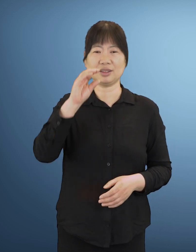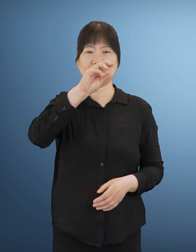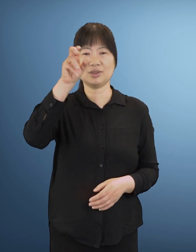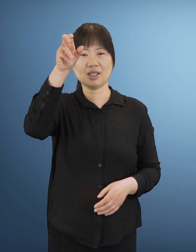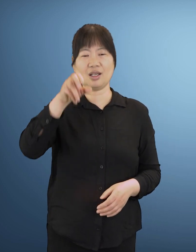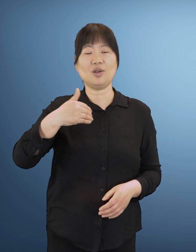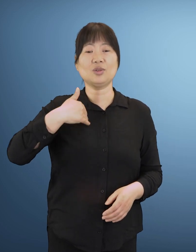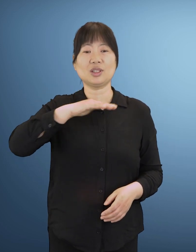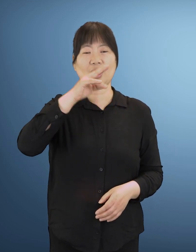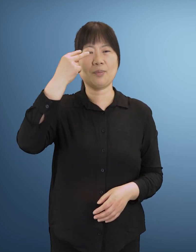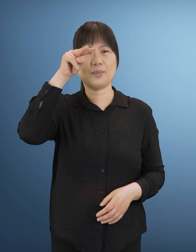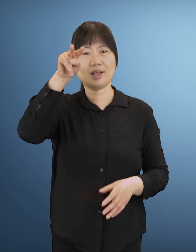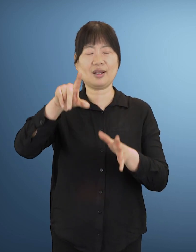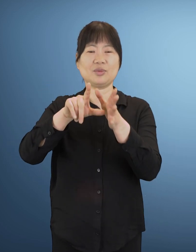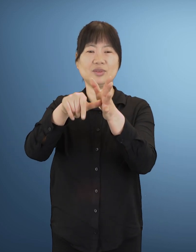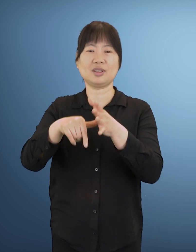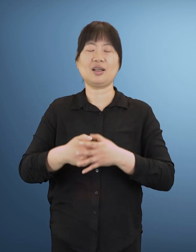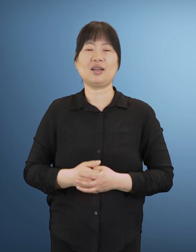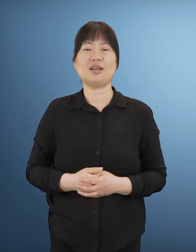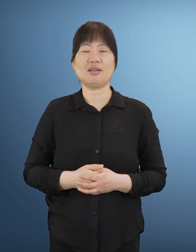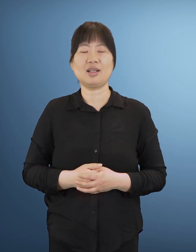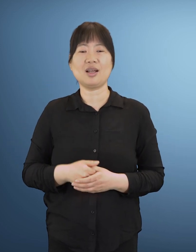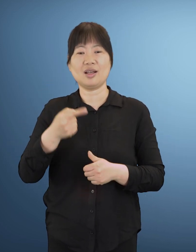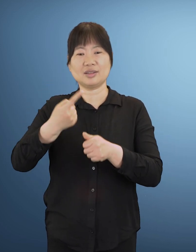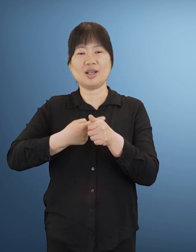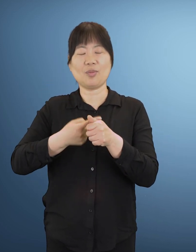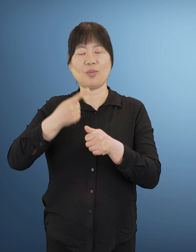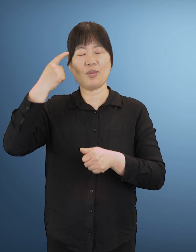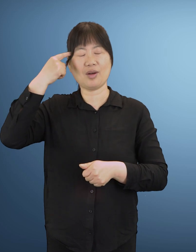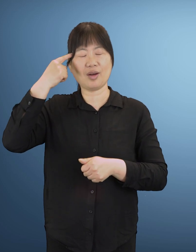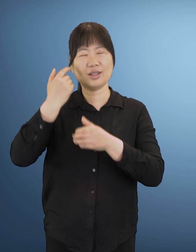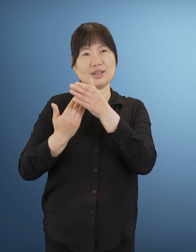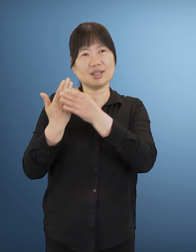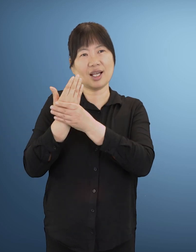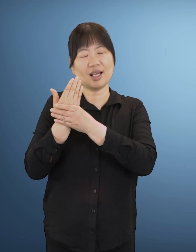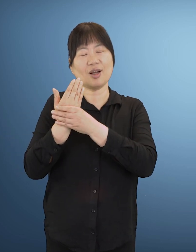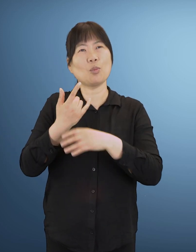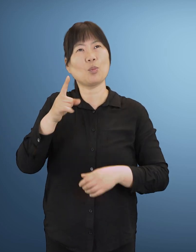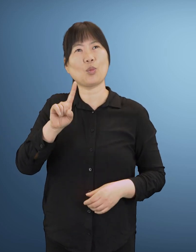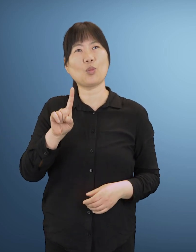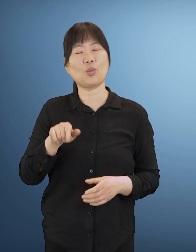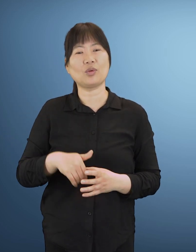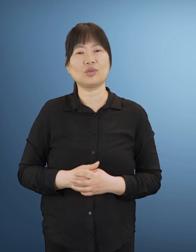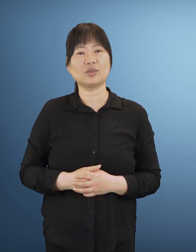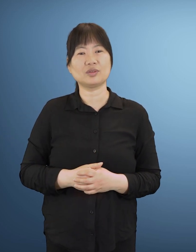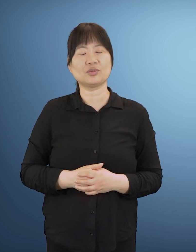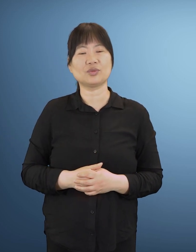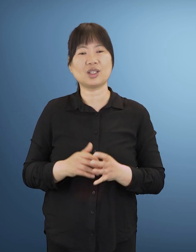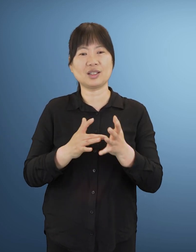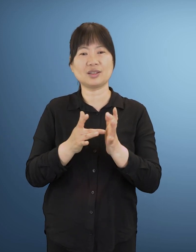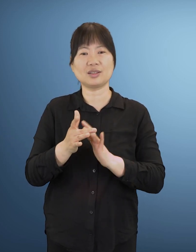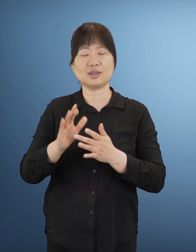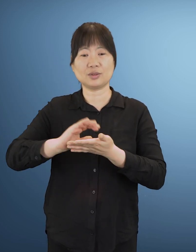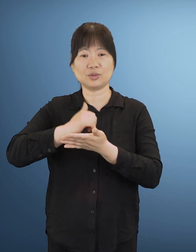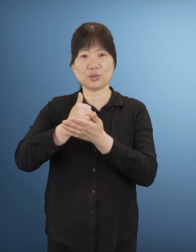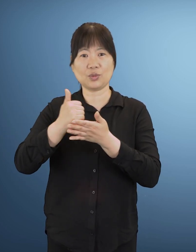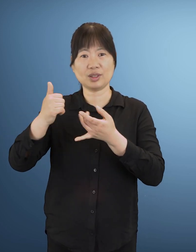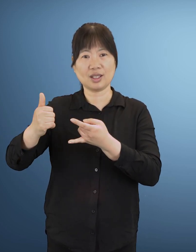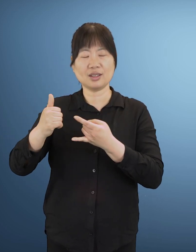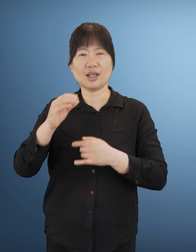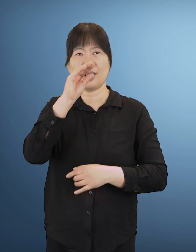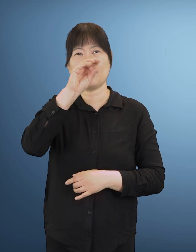십자가를 우리가 바라볼 때 자동적으로 머릿속에 떠오르는 생각은 예수